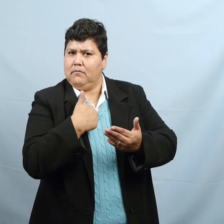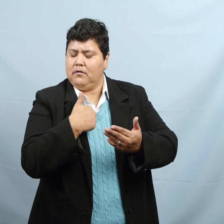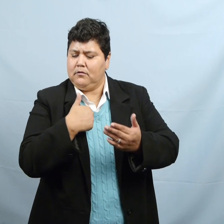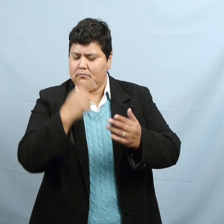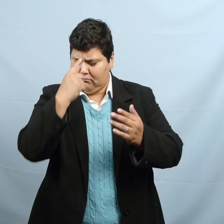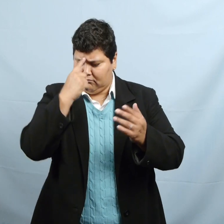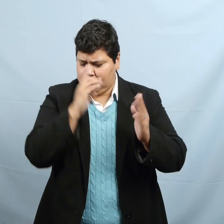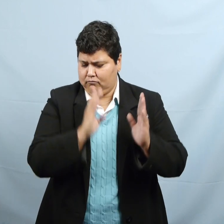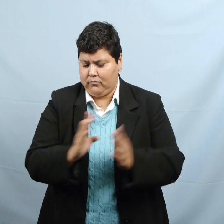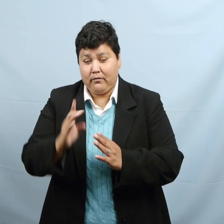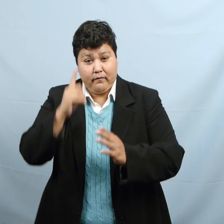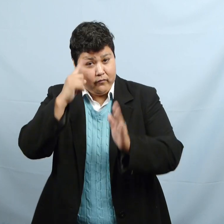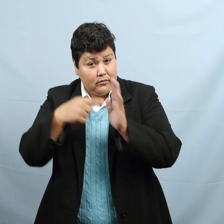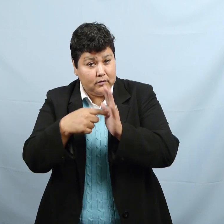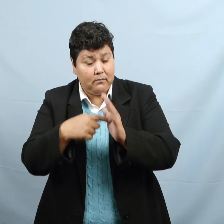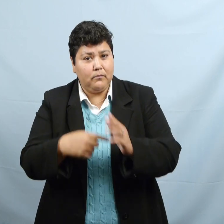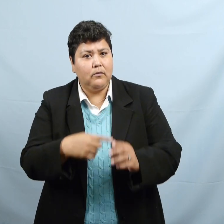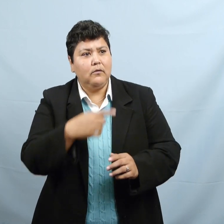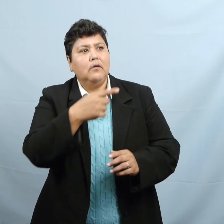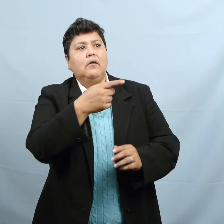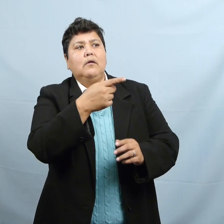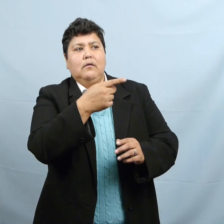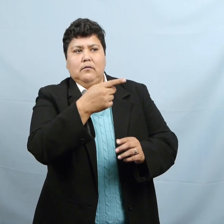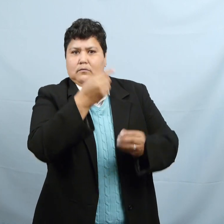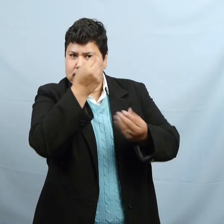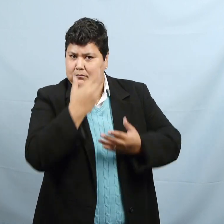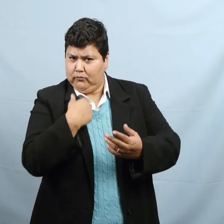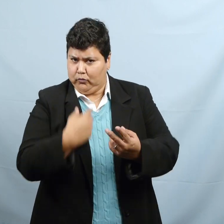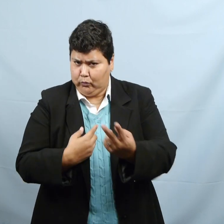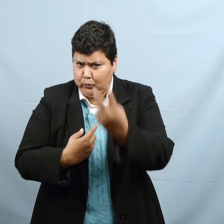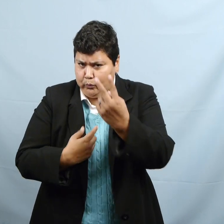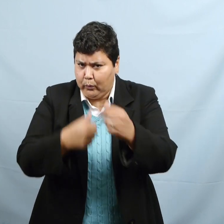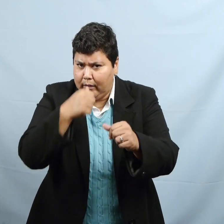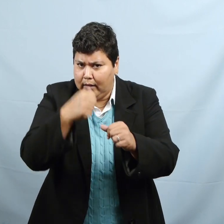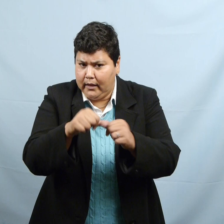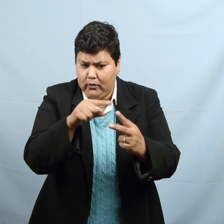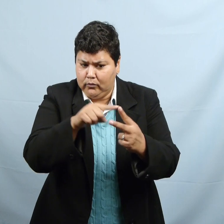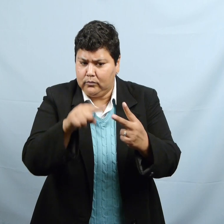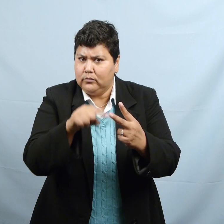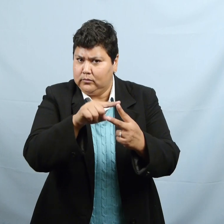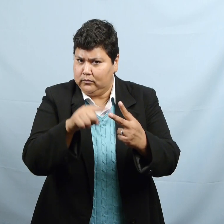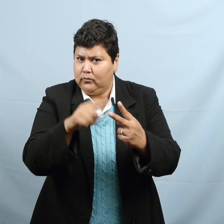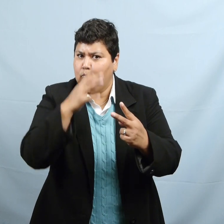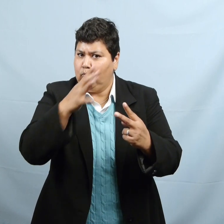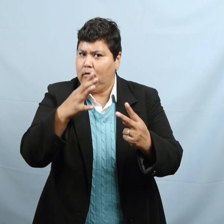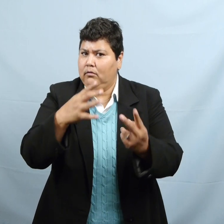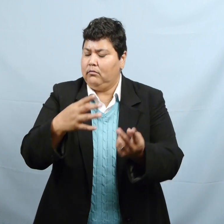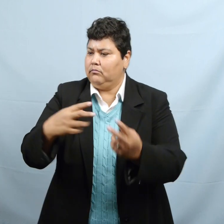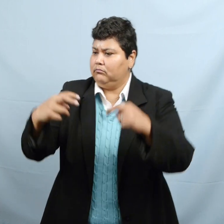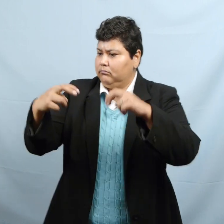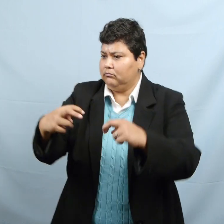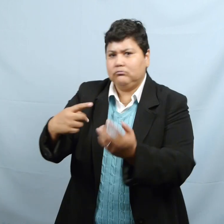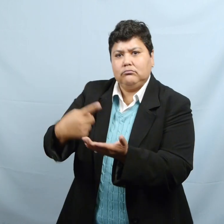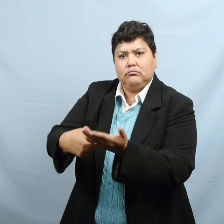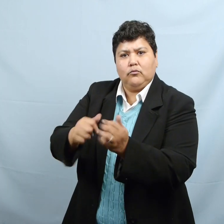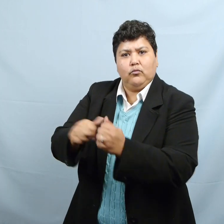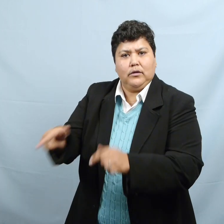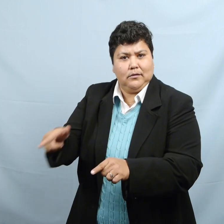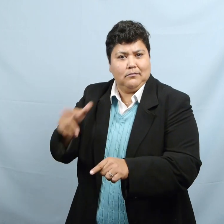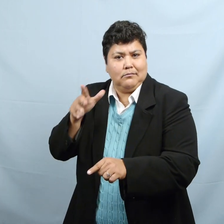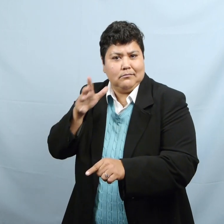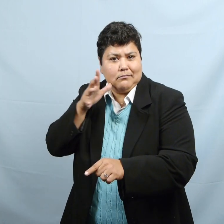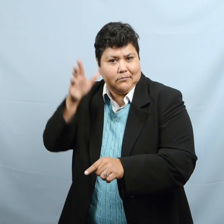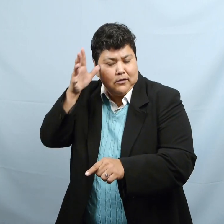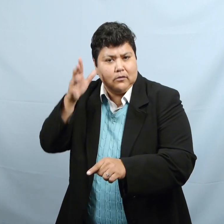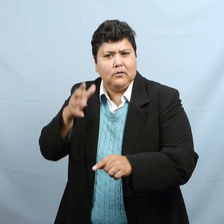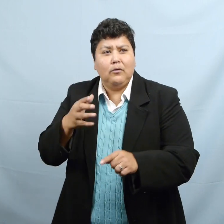discutiendo con el padre y no sabía exactamente de qué eran los detalles y sabía que una de